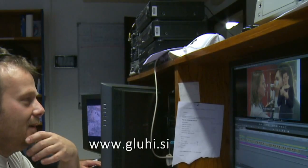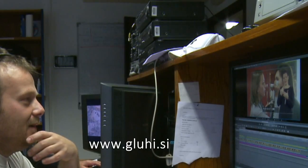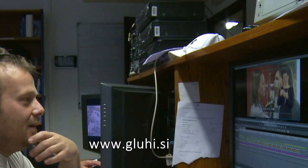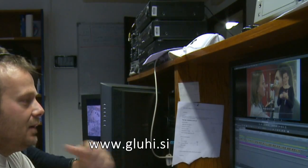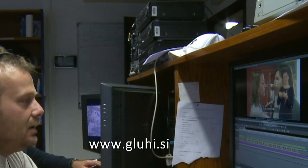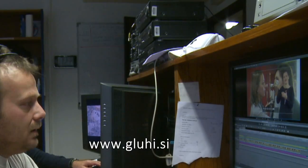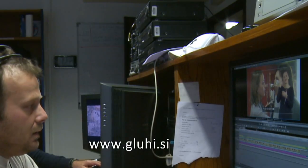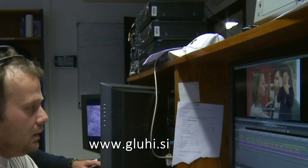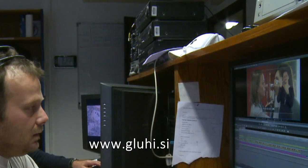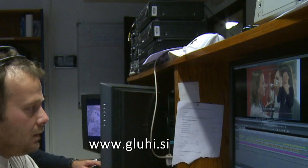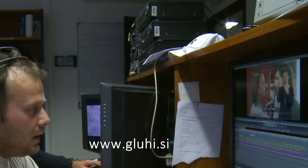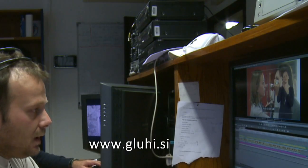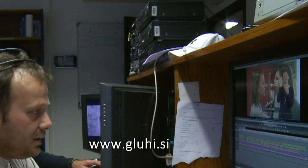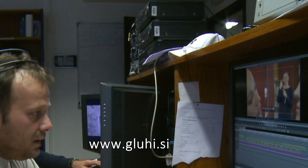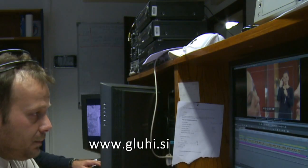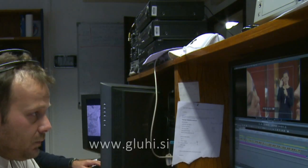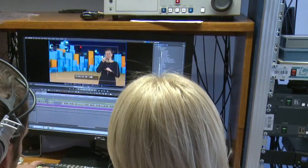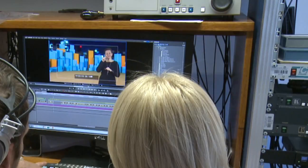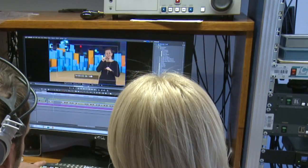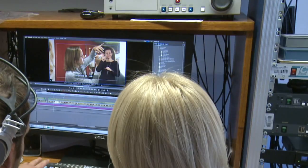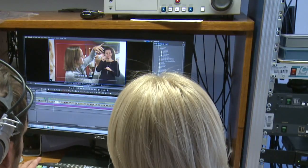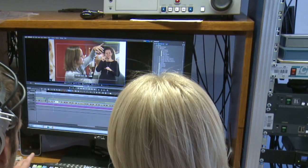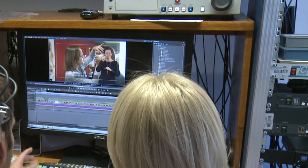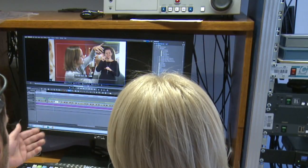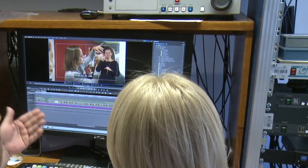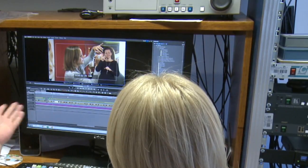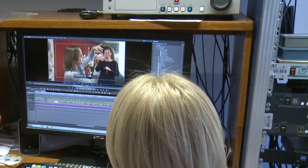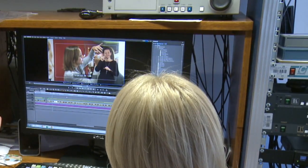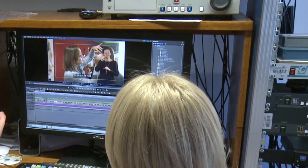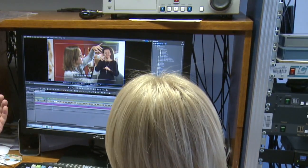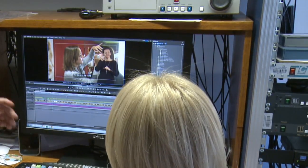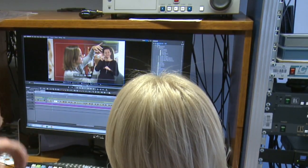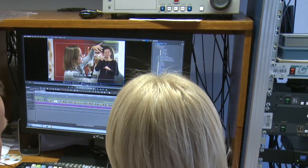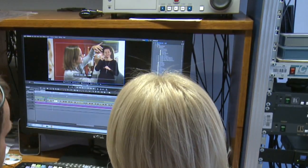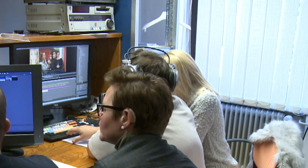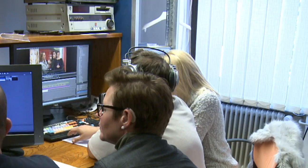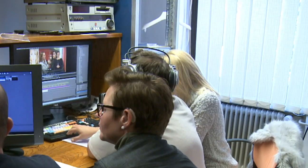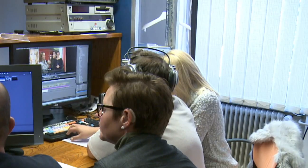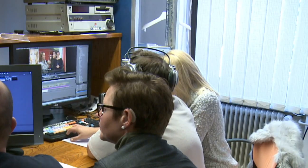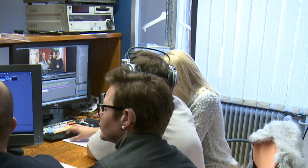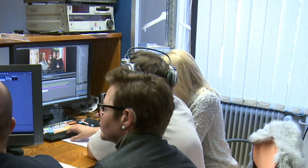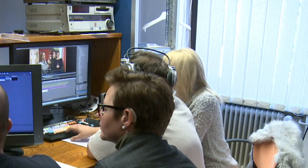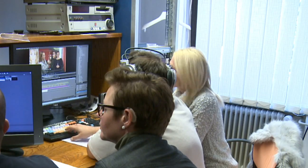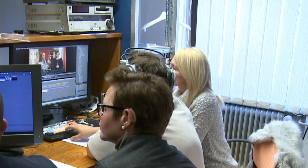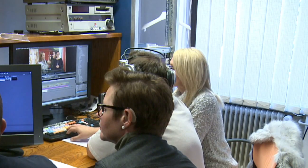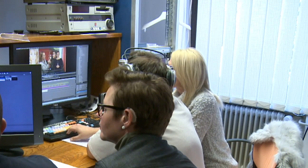Spletna televizija je nastala predvsem zato, ker je bil osebam z okvaro sluha slovenski medijski prostor nedostopen.